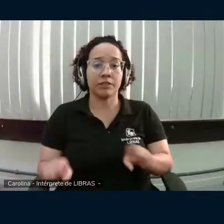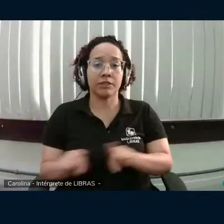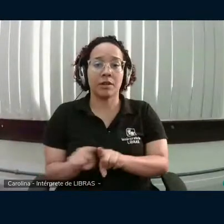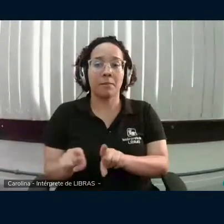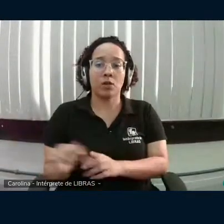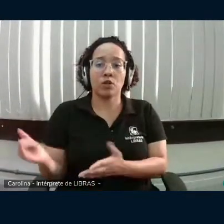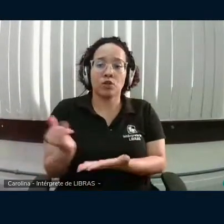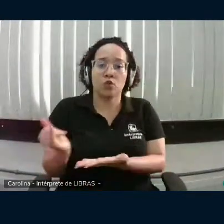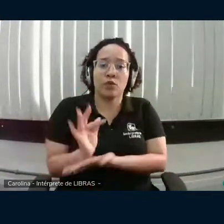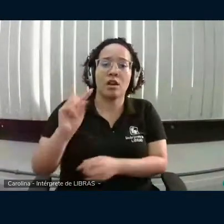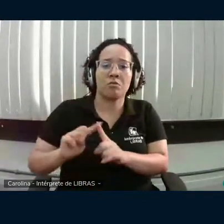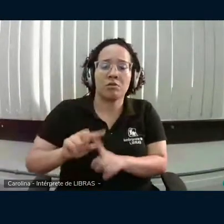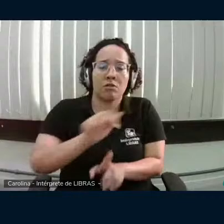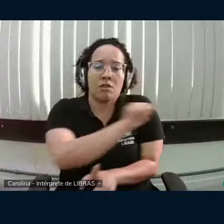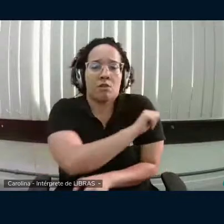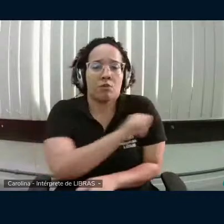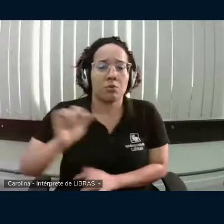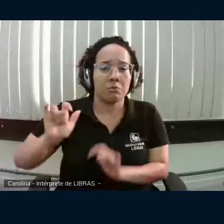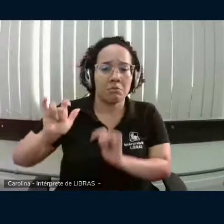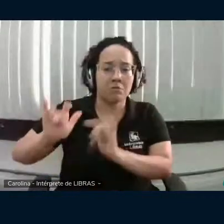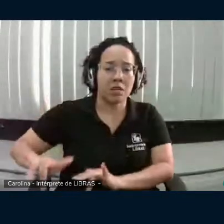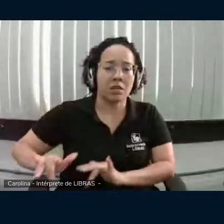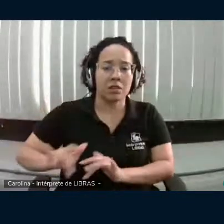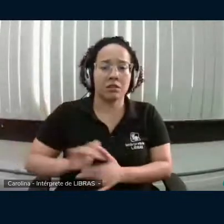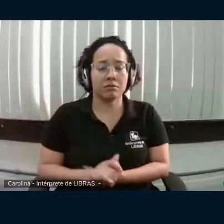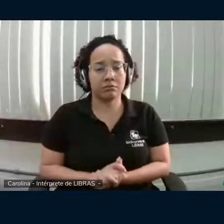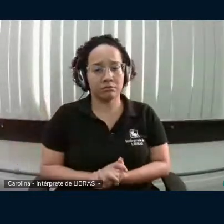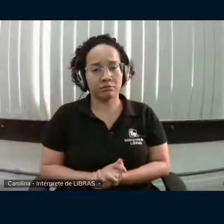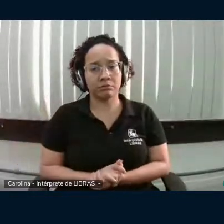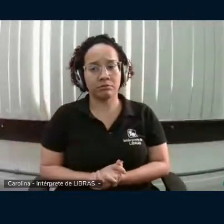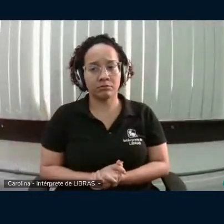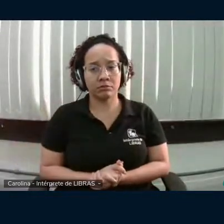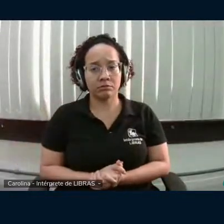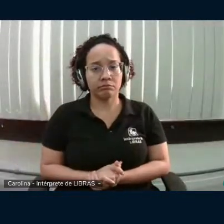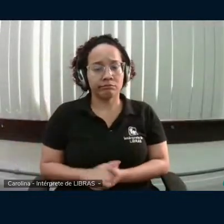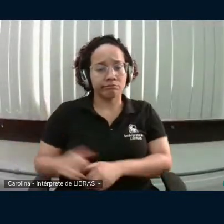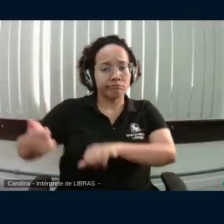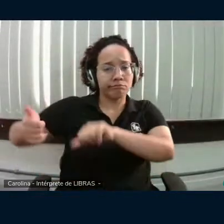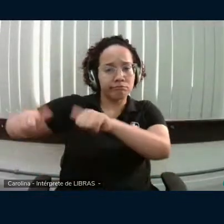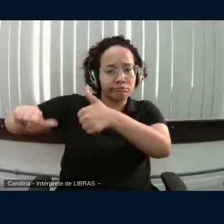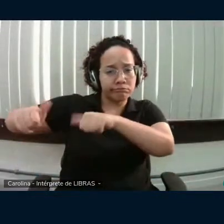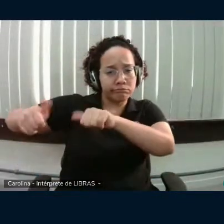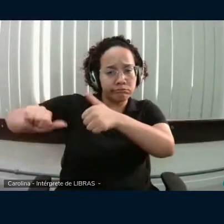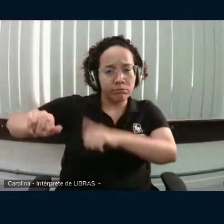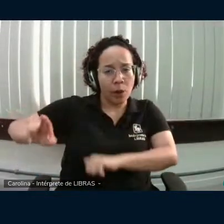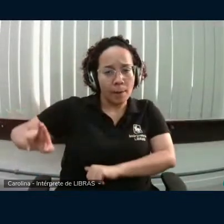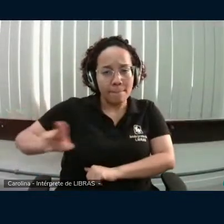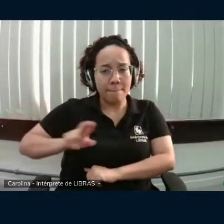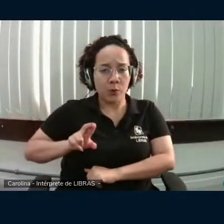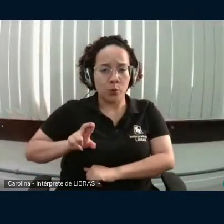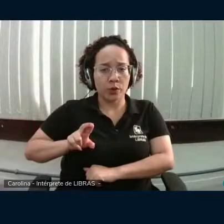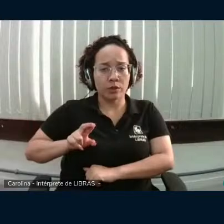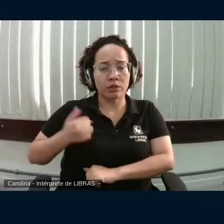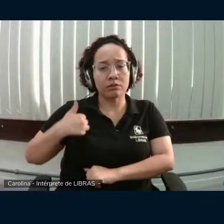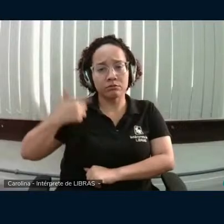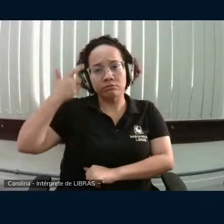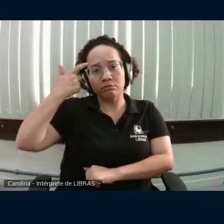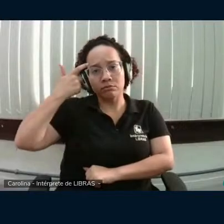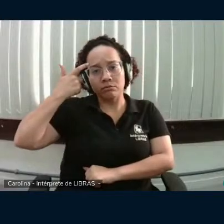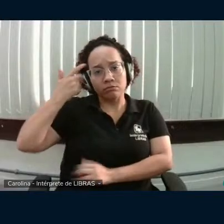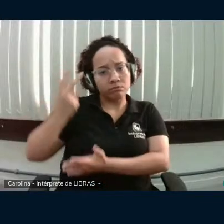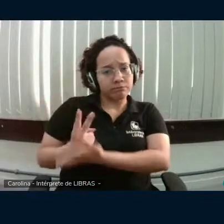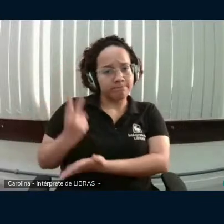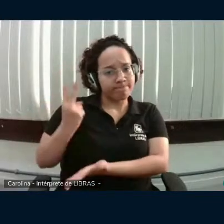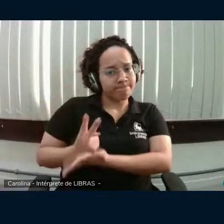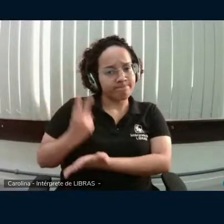diagnóstico, né? Porque, mediante um diagnóstico, nós podemos repensar a permanência, e é preciso